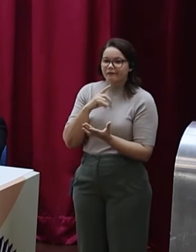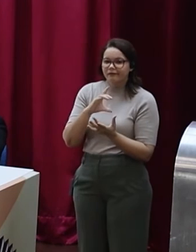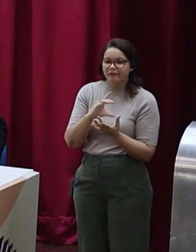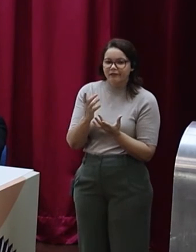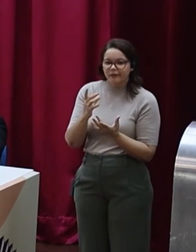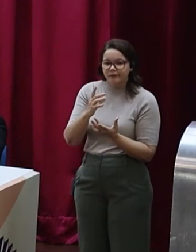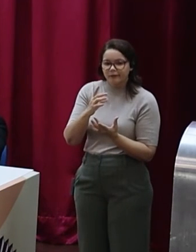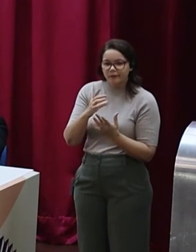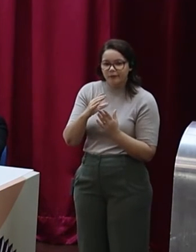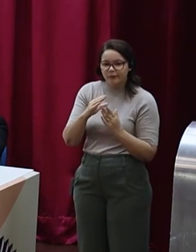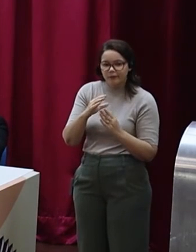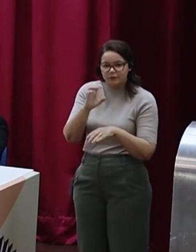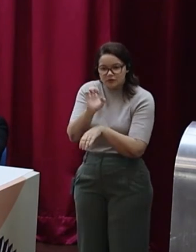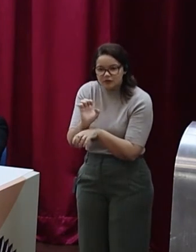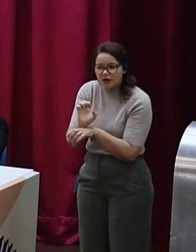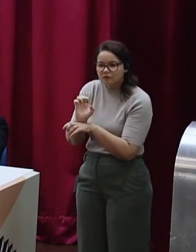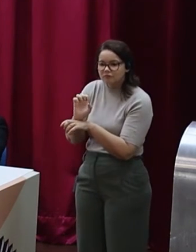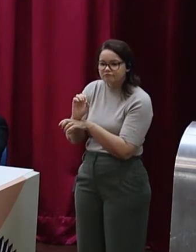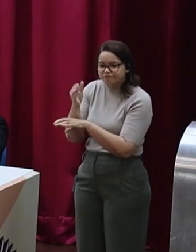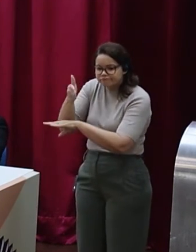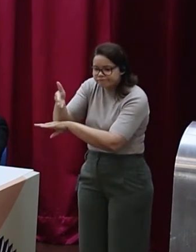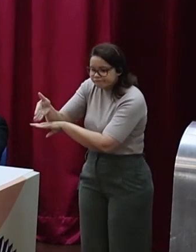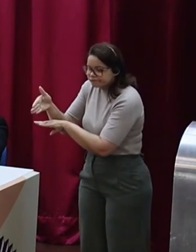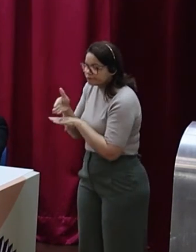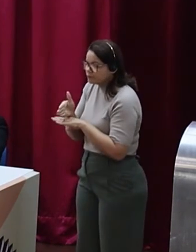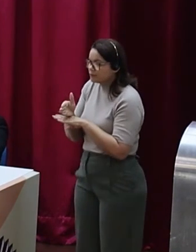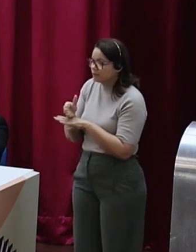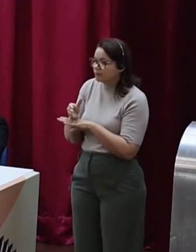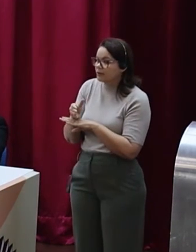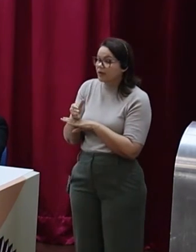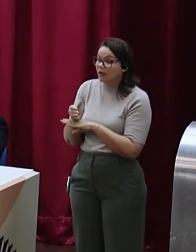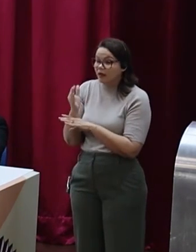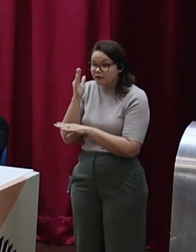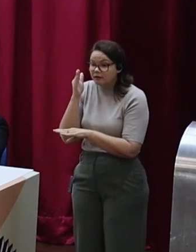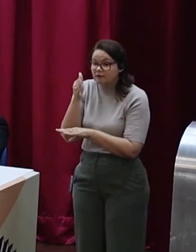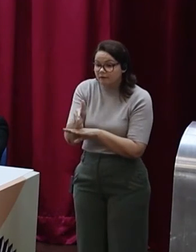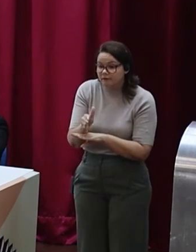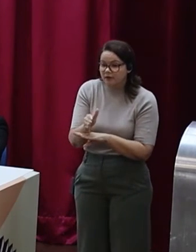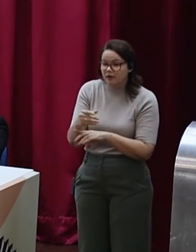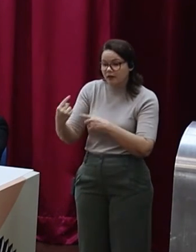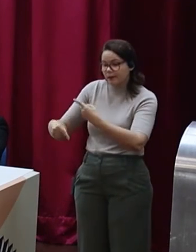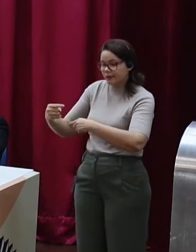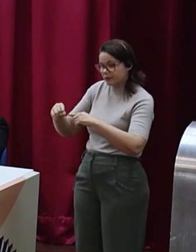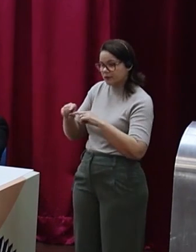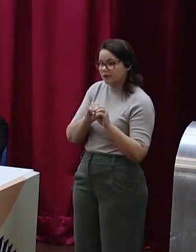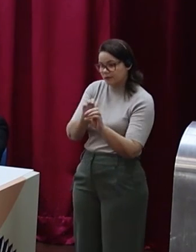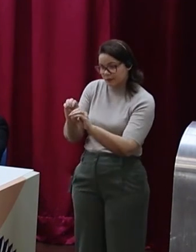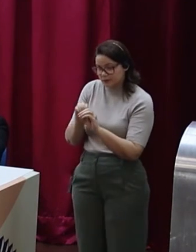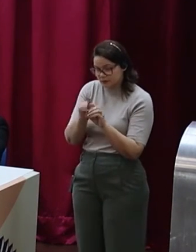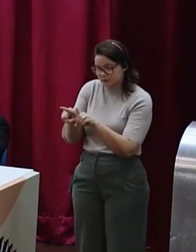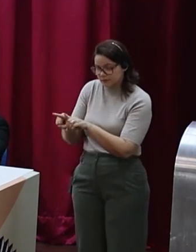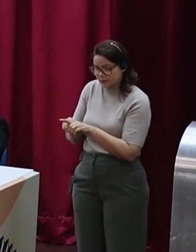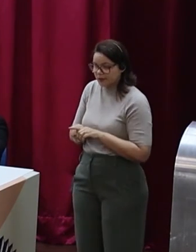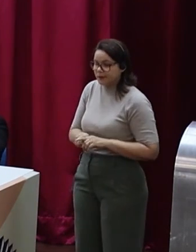algum modo, interferir numa política educacional, por exemplo, né? No final, eu mostrei,